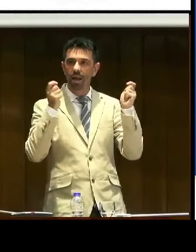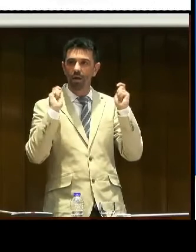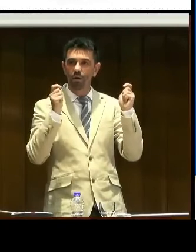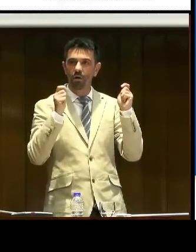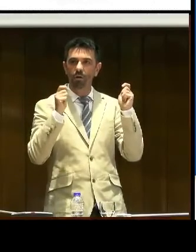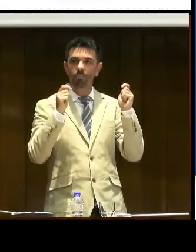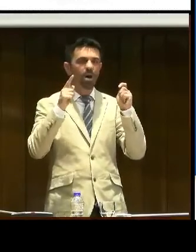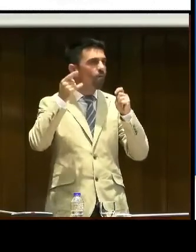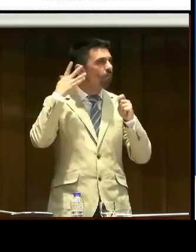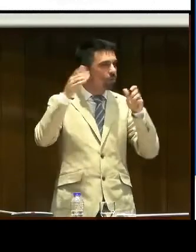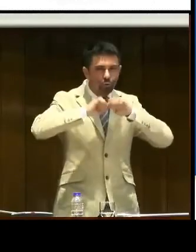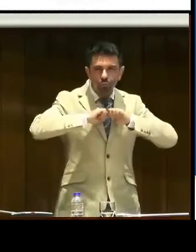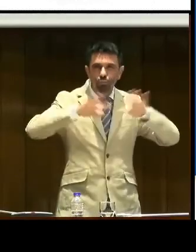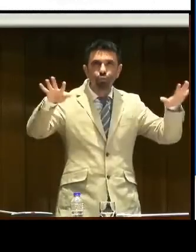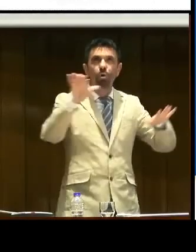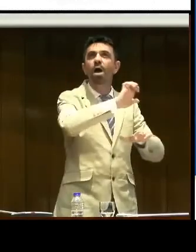mayor difusión en Europa